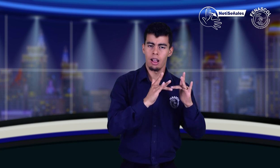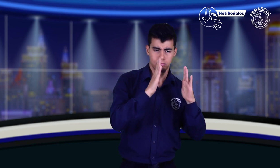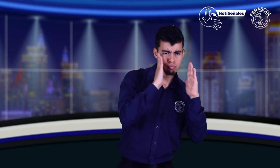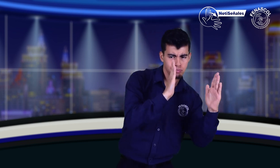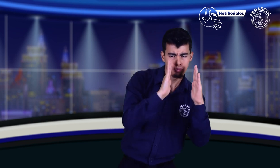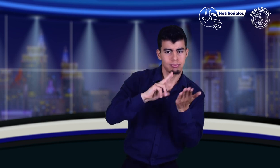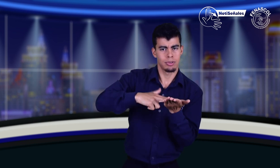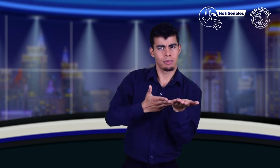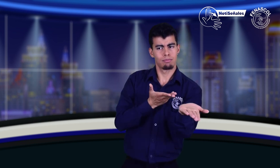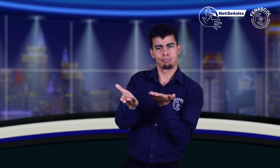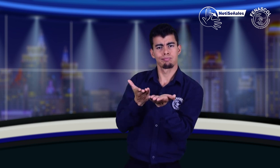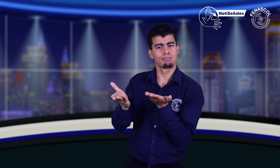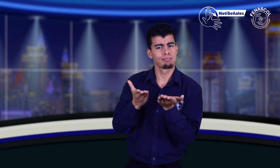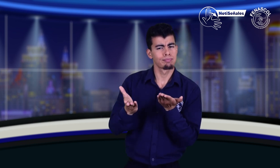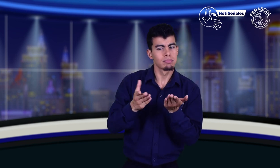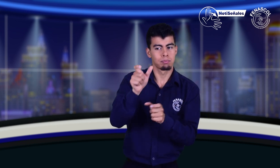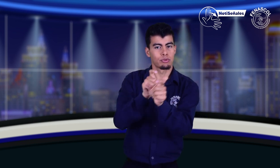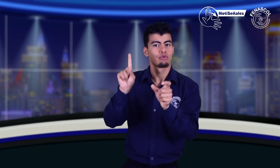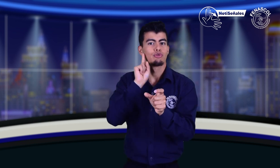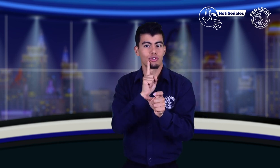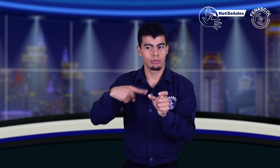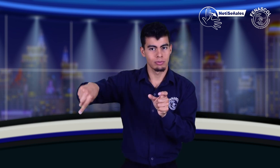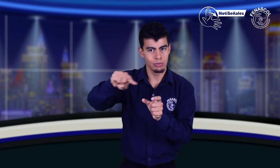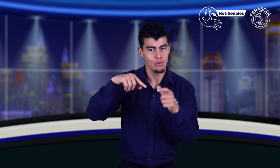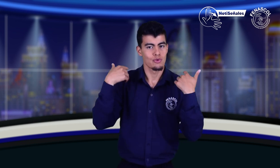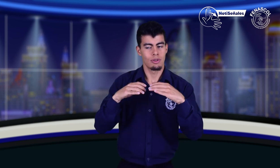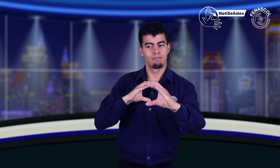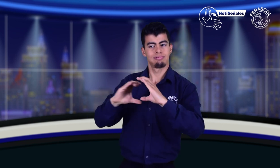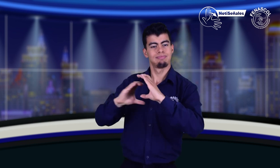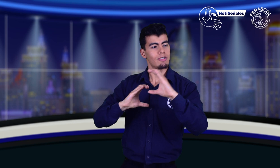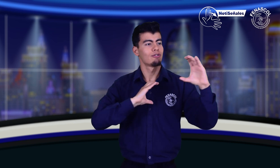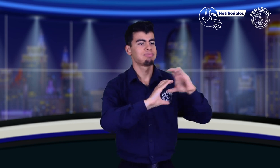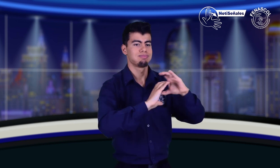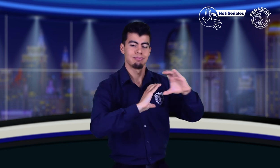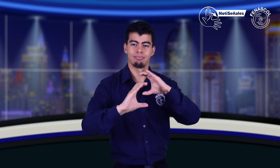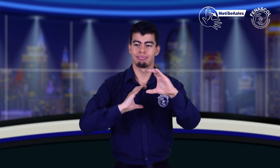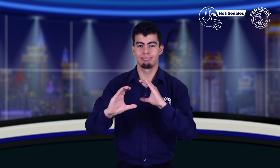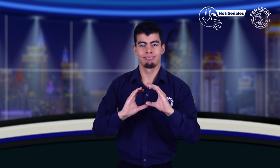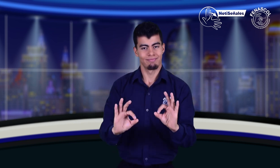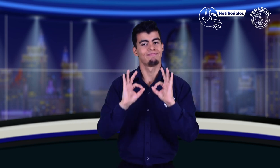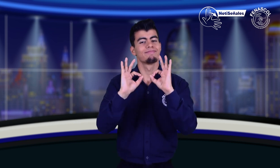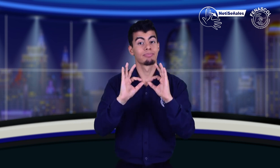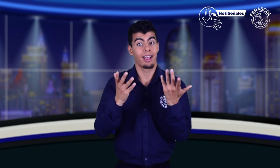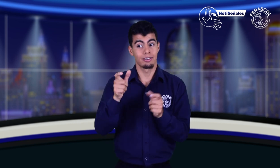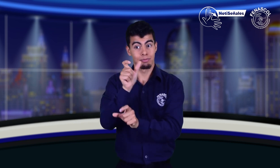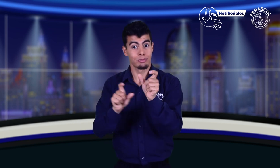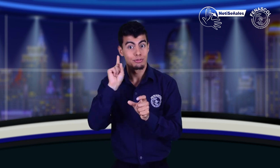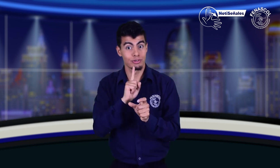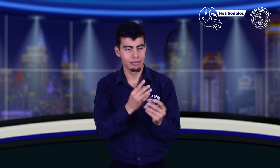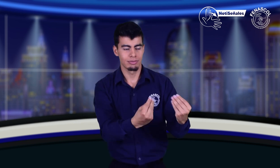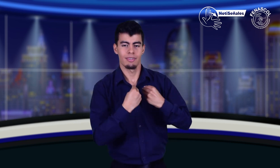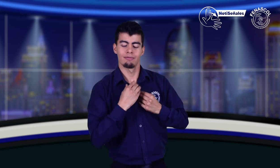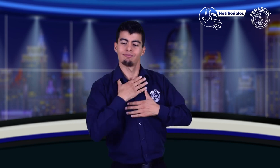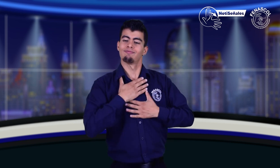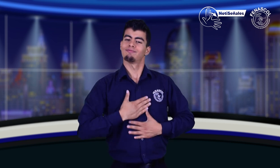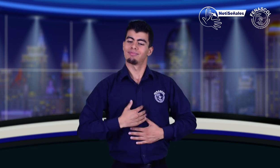mediadas por el servicio de interpretación contribuyendo a una comunicación efectiva y Por ende aporta